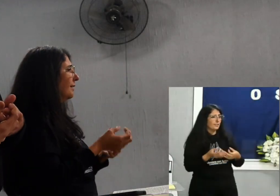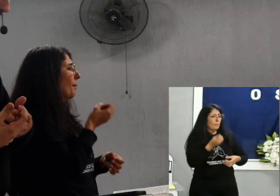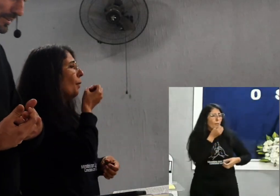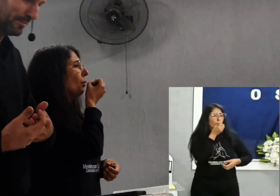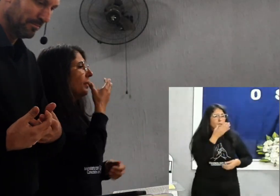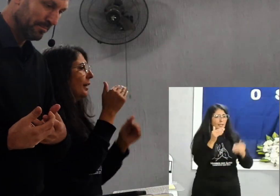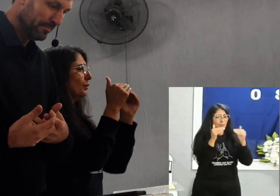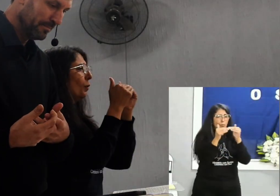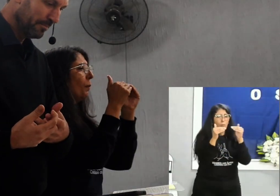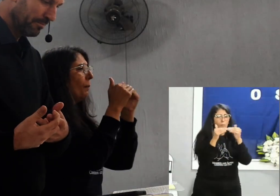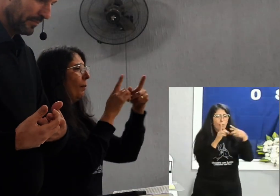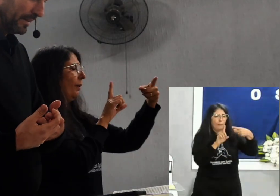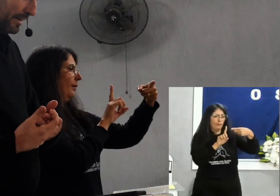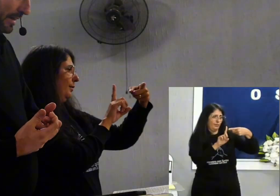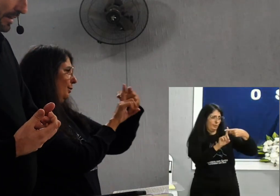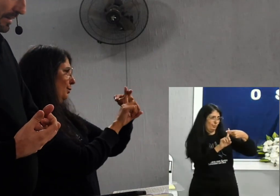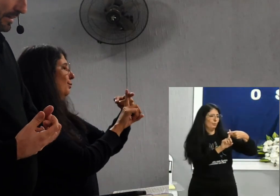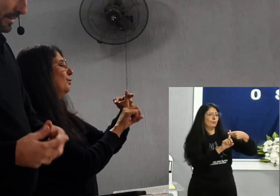naquela cruz.